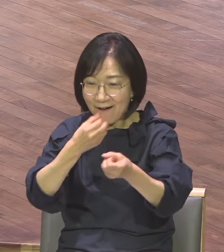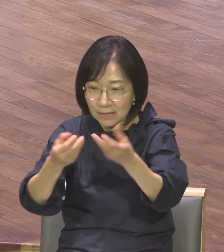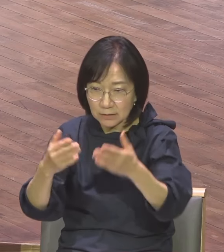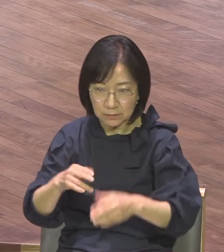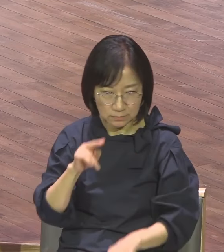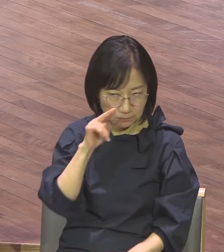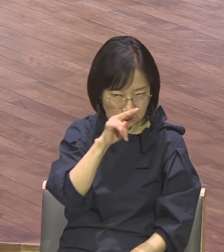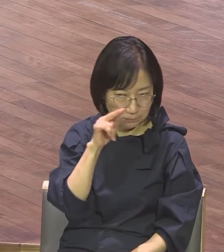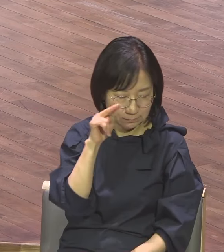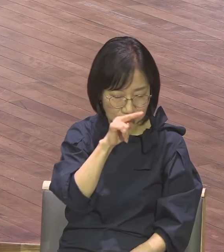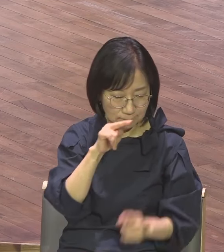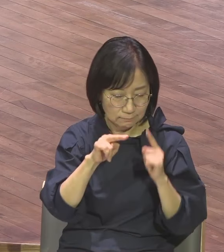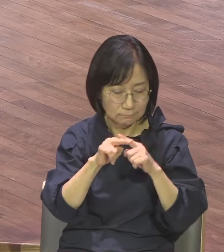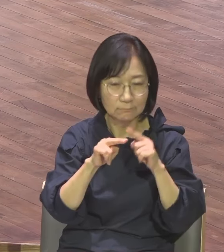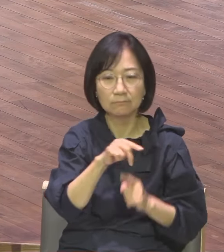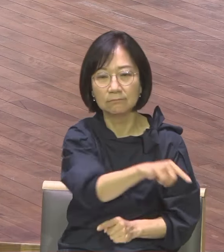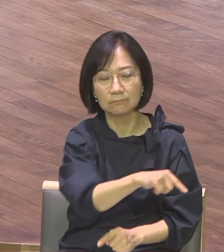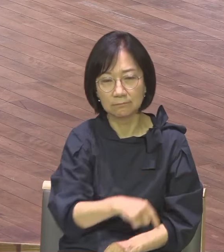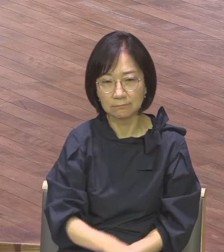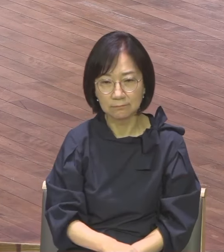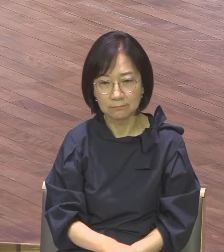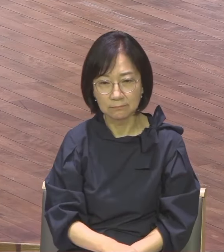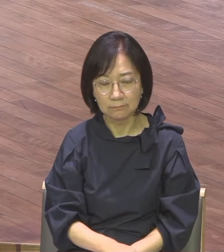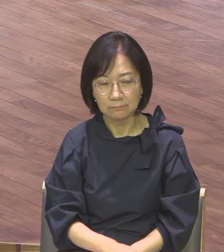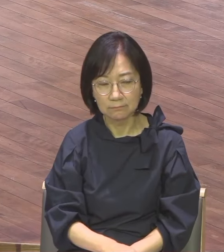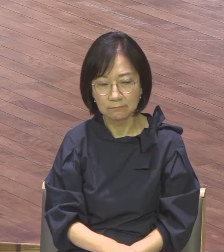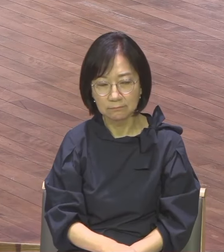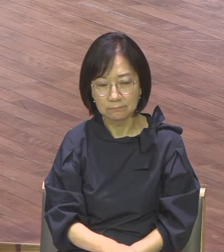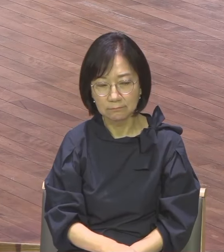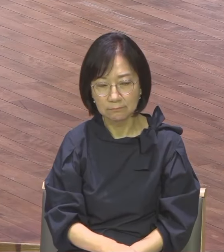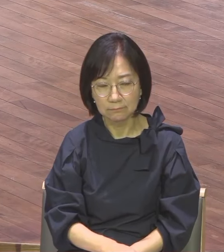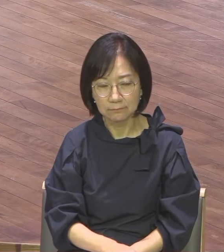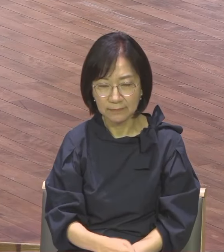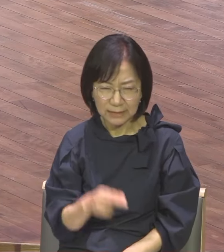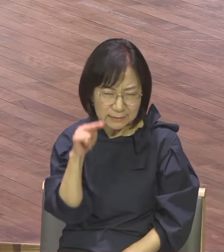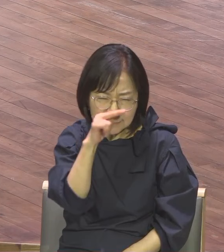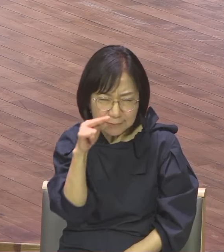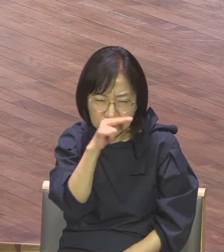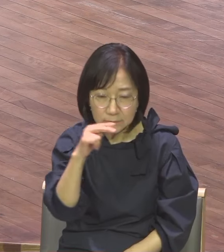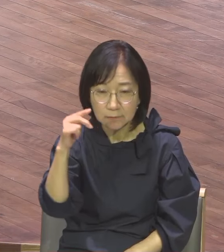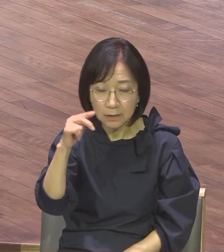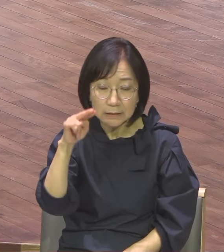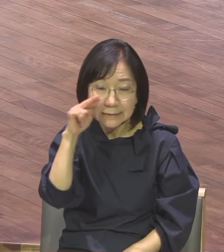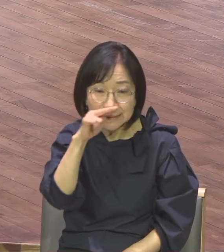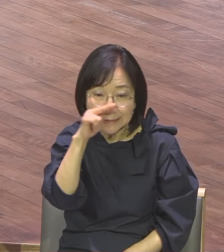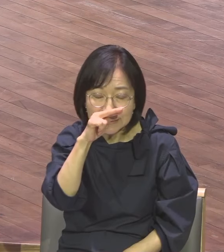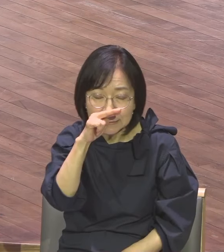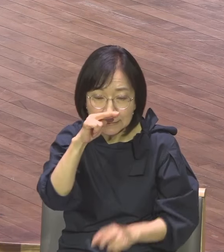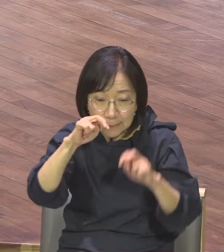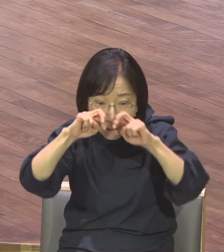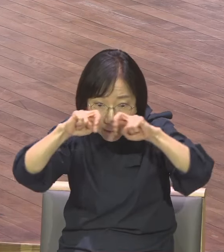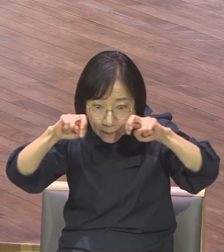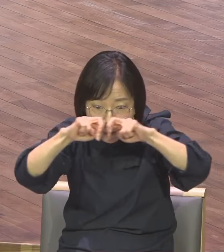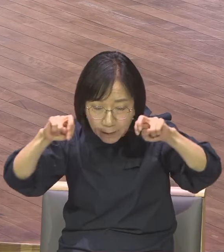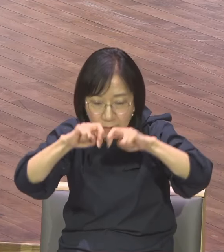어머니가 뭐라 했냐면 시기의 어머니는 교만이다 그랬어요. 왜 시기하느냐? 그 내면에 들어가면요.